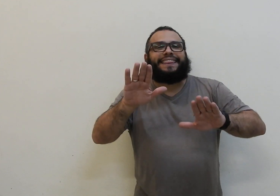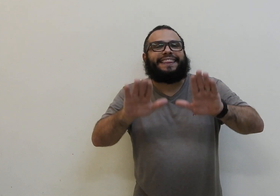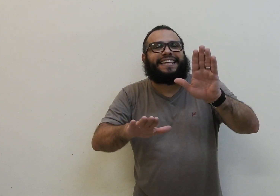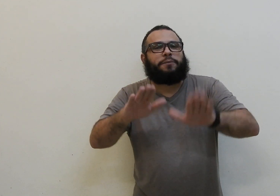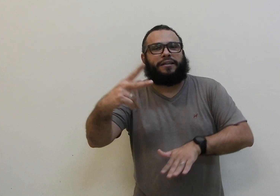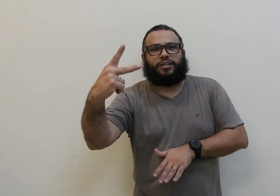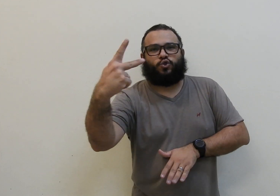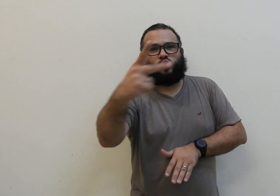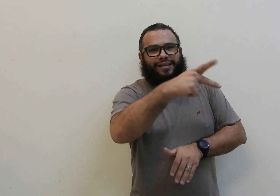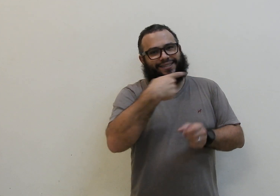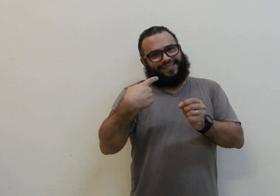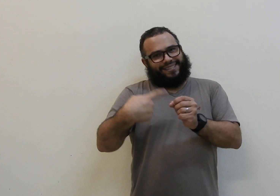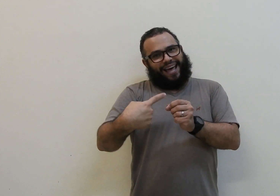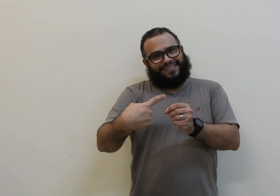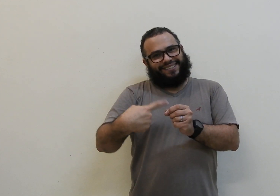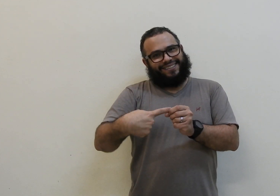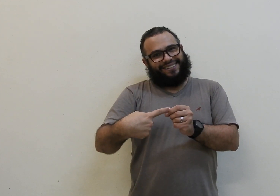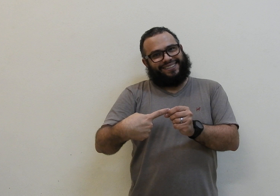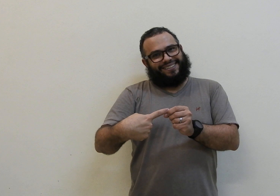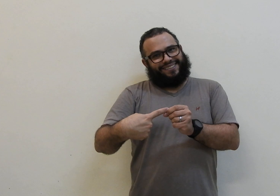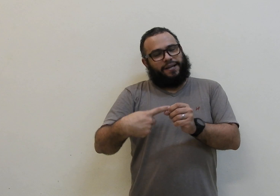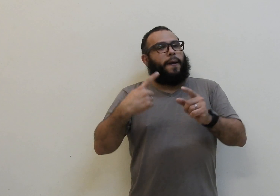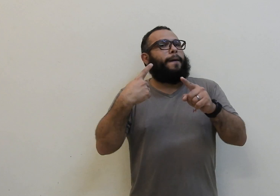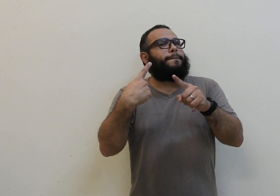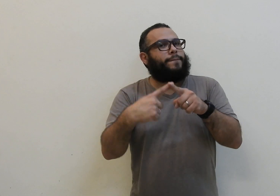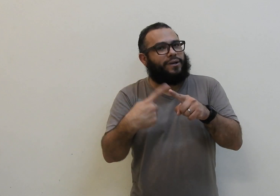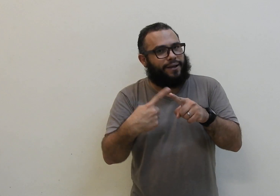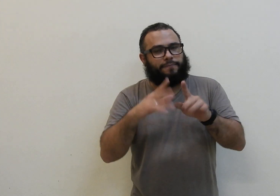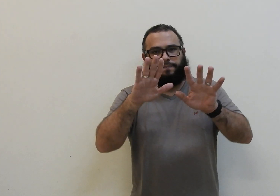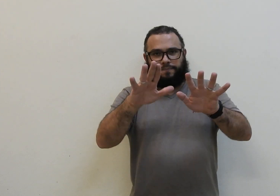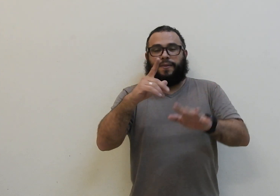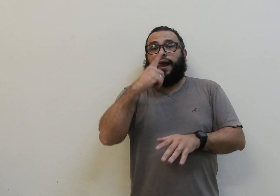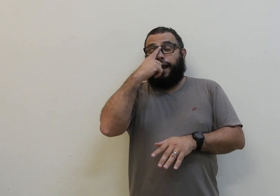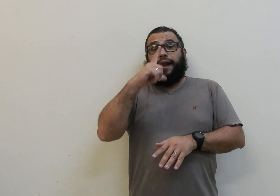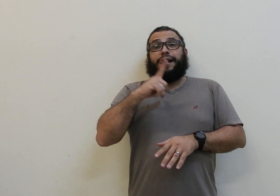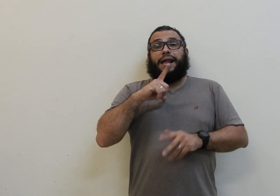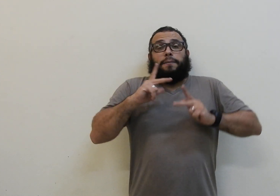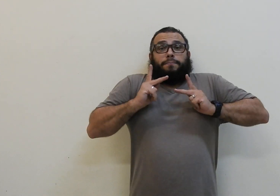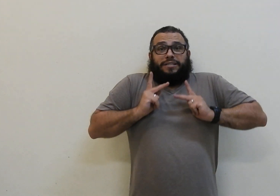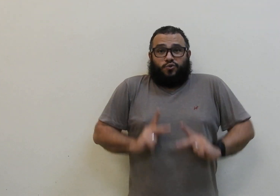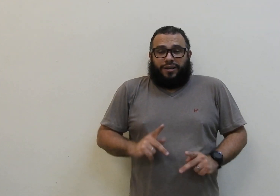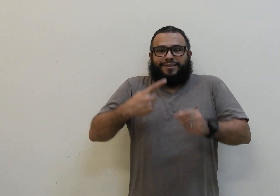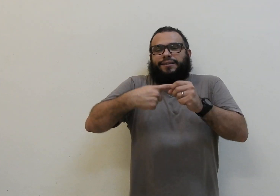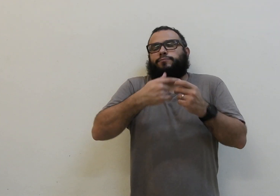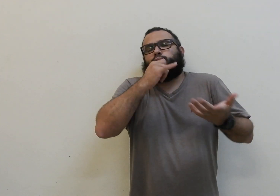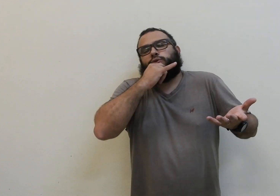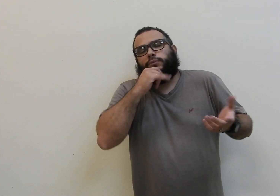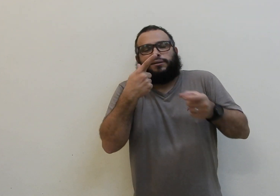é importante a gente definir, nem todo mundo sabe a mesma língua, a mesma Libras, a Libras